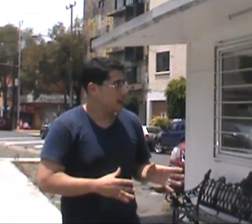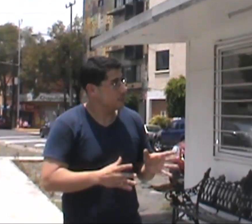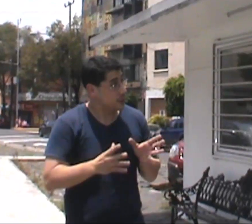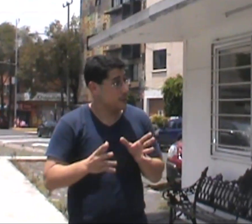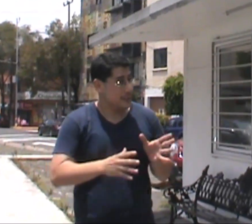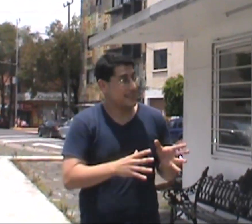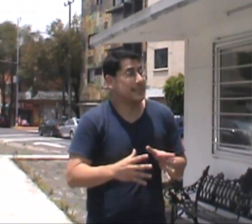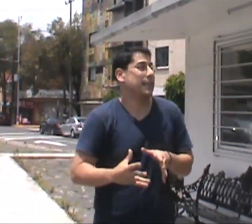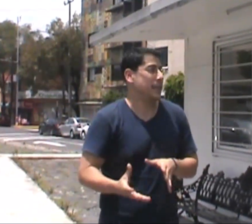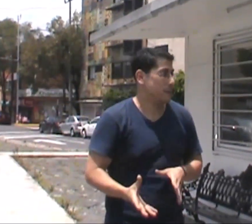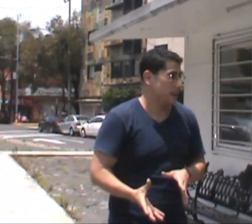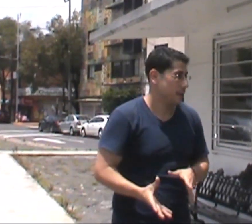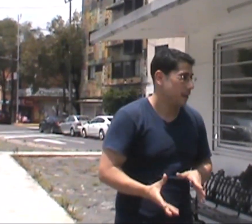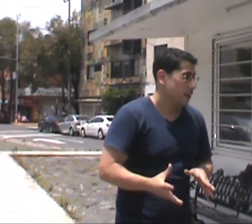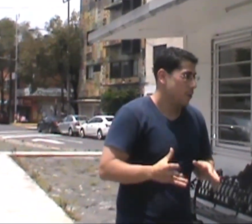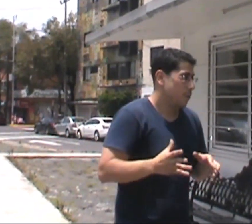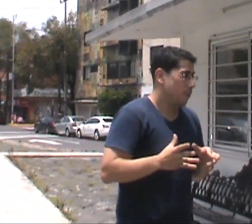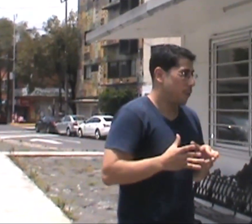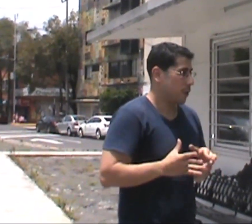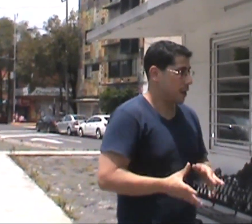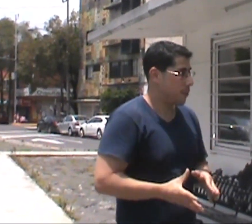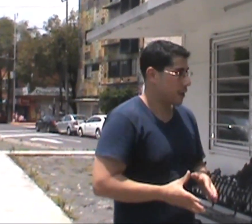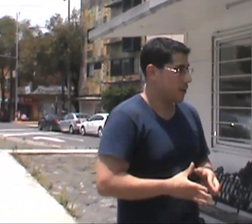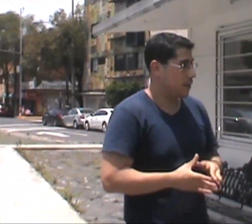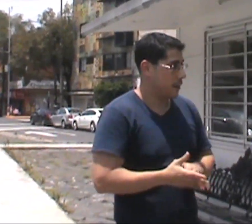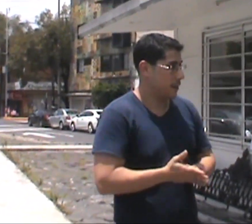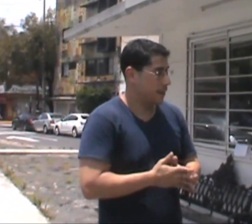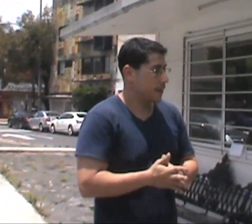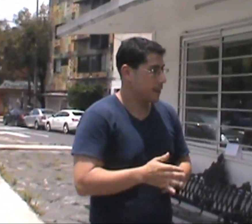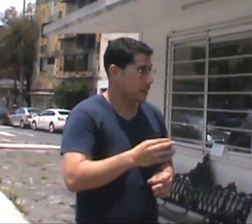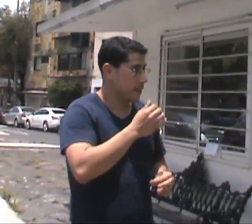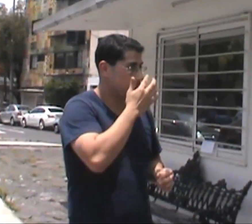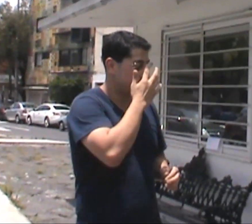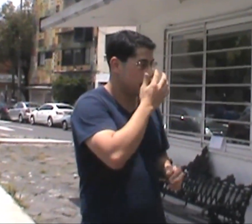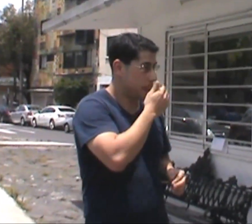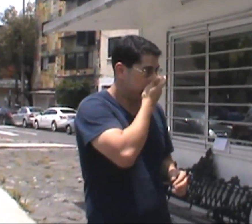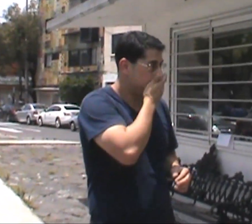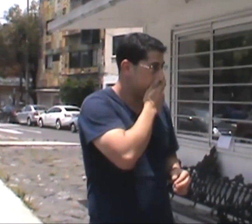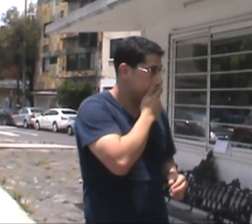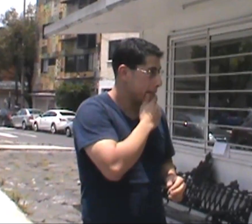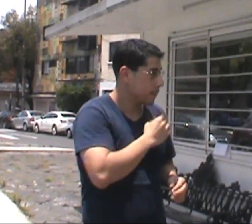muchas veces hasta se inhibe. Me bajé del taxi, fue con el mismo taxista.